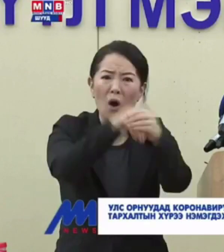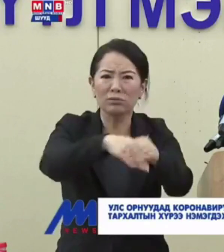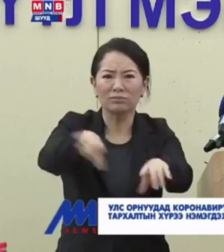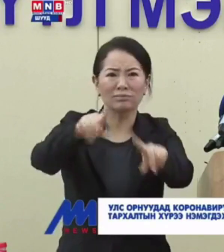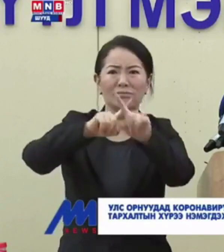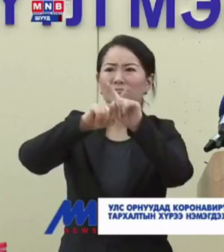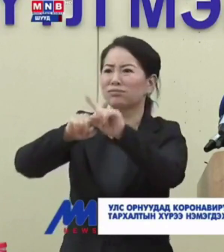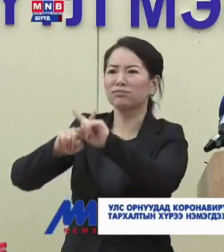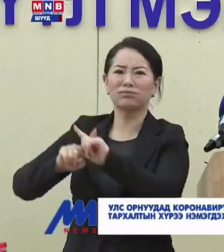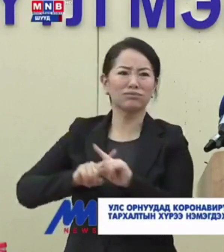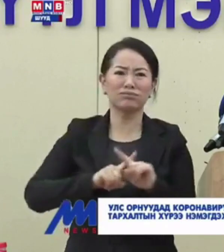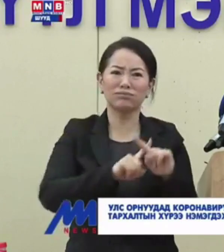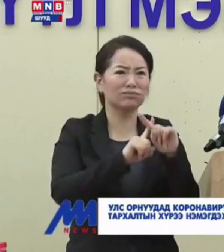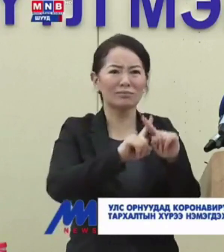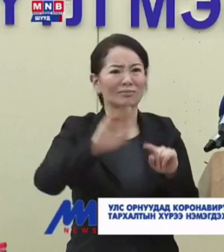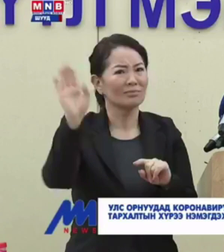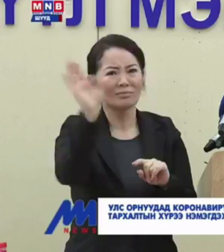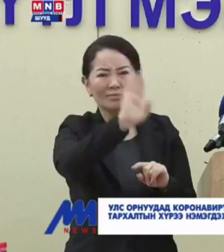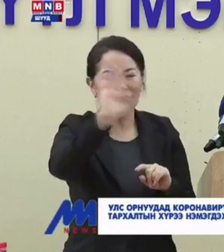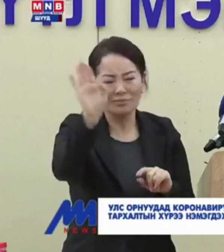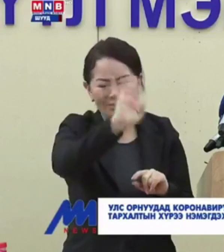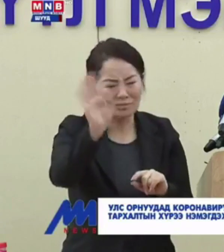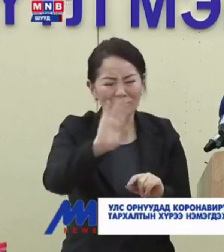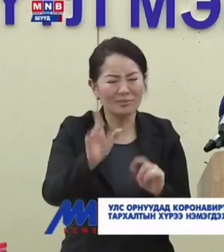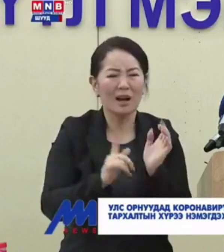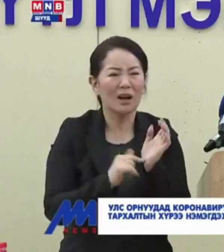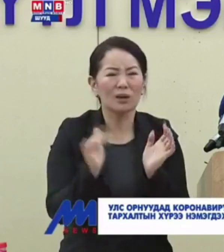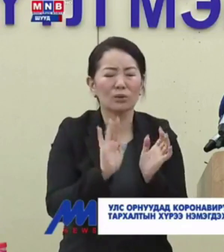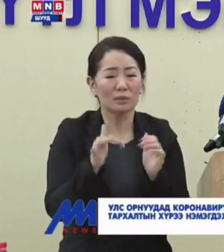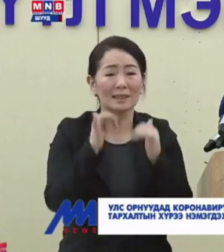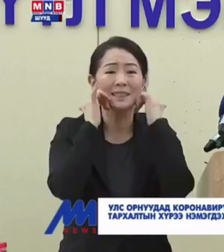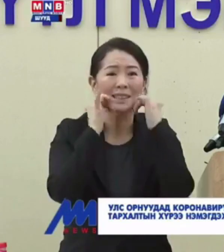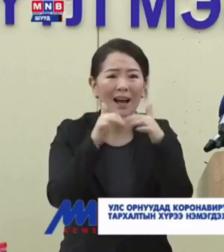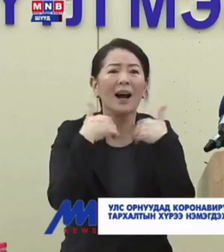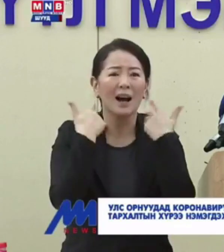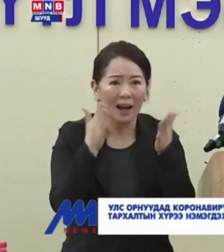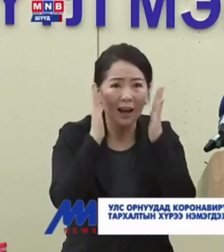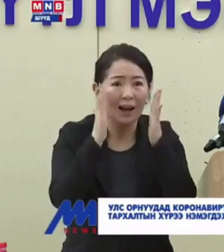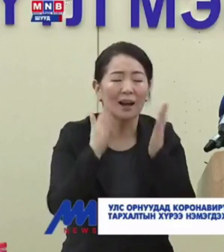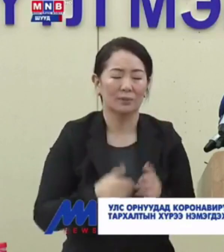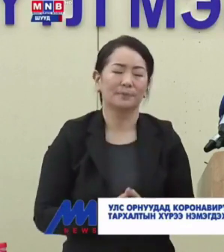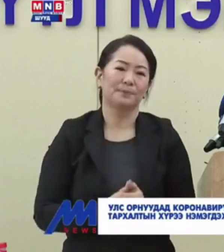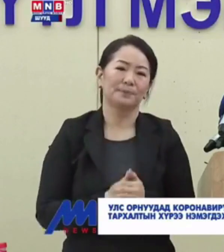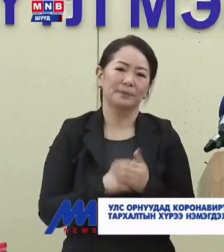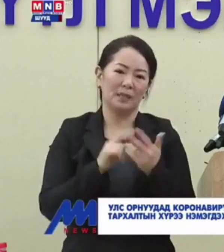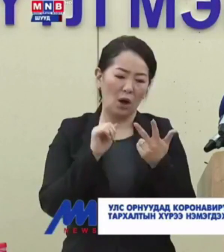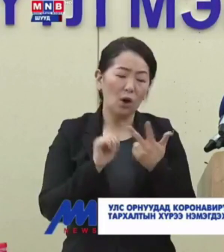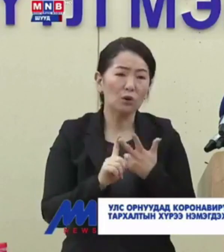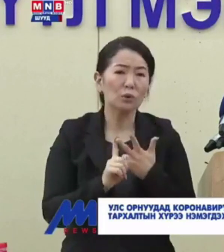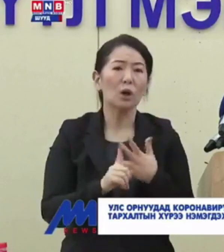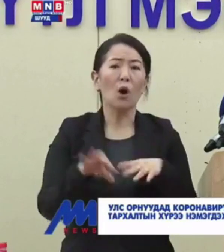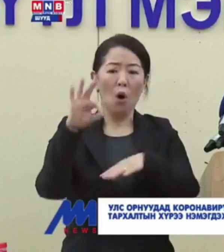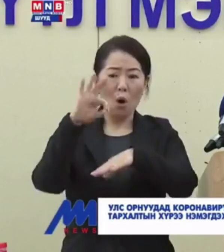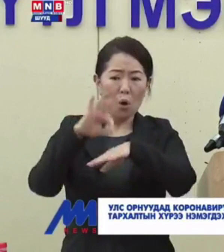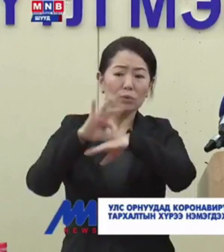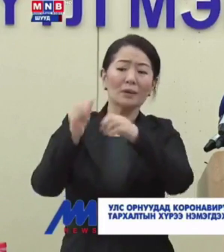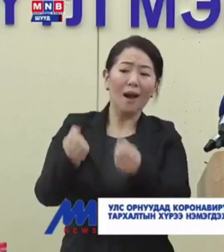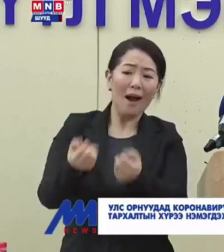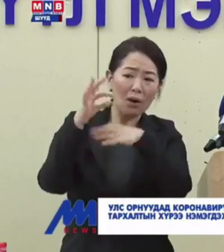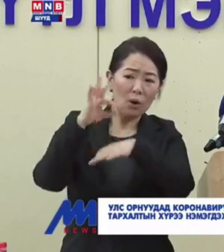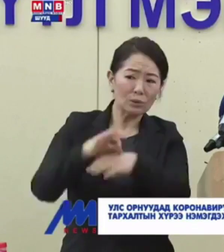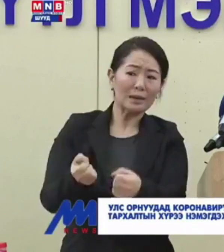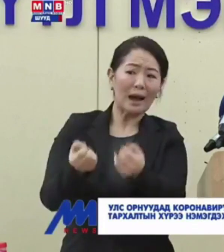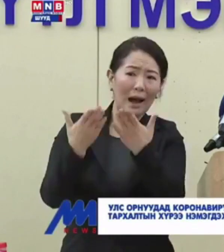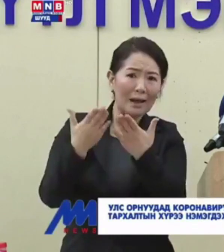бол иргэдүүдтэй бид нар одоо ард иргэдтэй дахин дахин сануулмаар байна. За 3 дугаарт нь өвчл одоо бүртгэснээс хойш маш